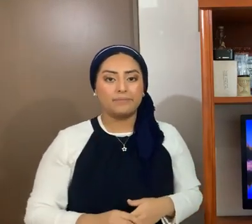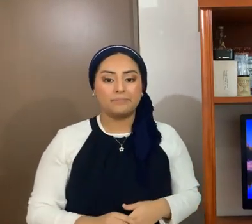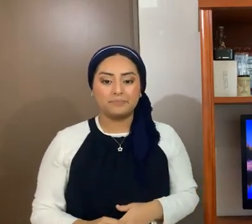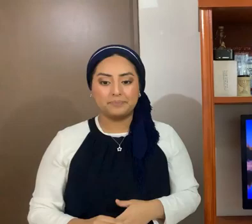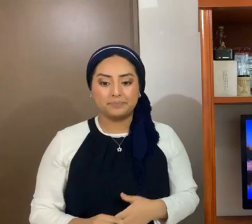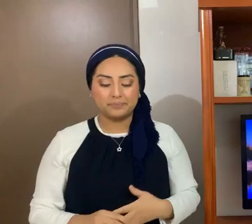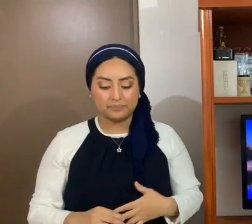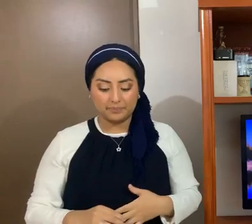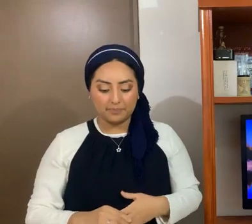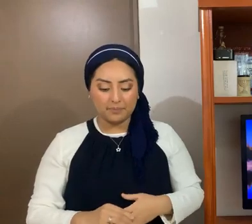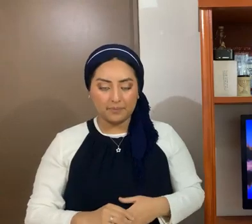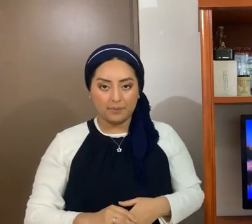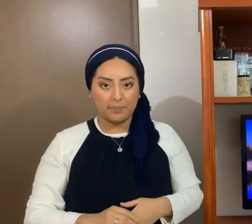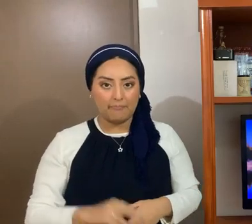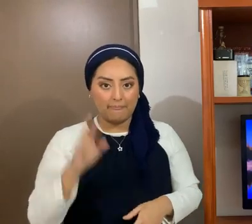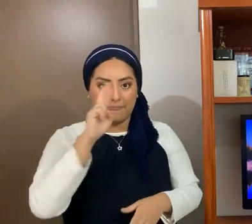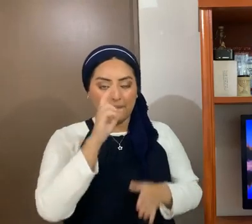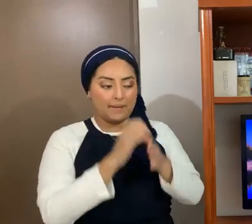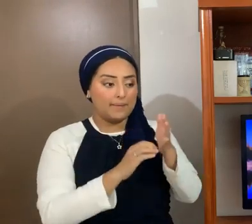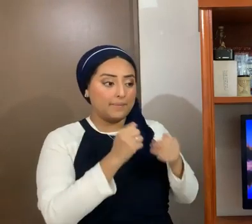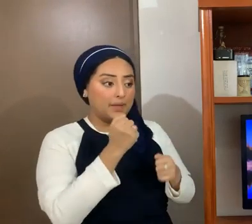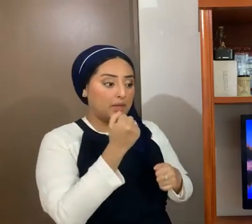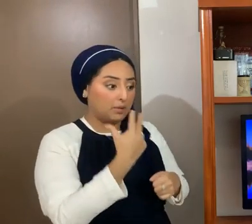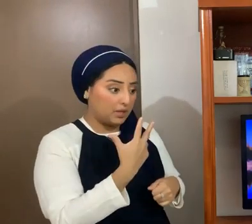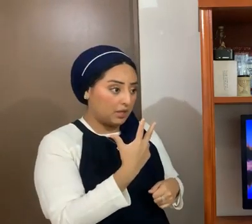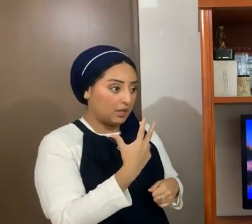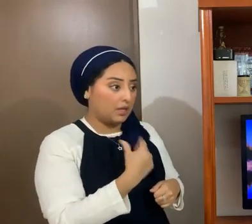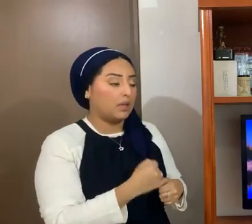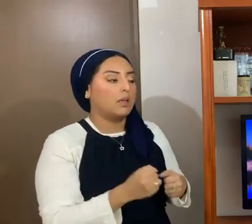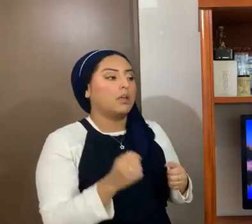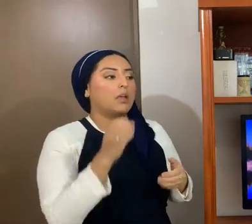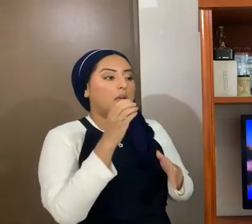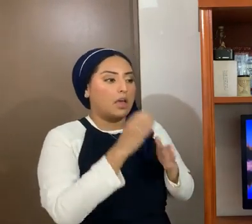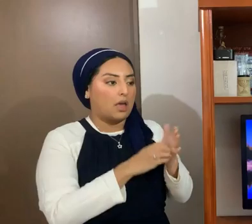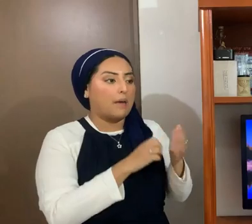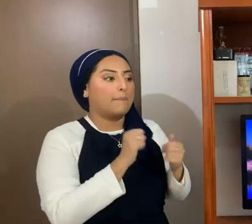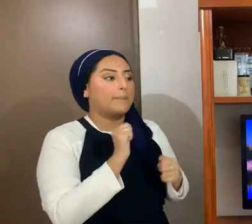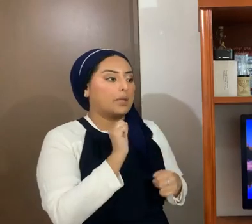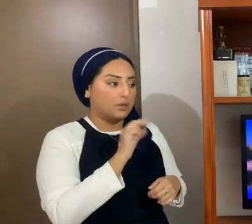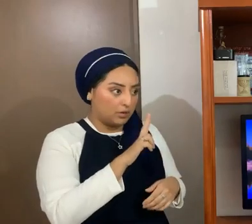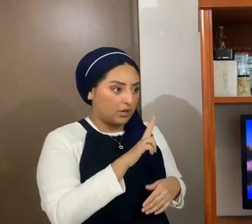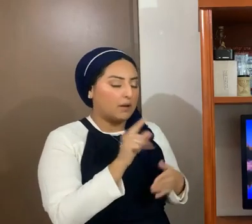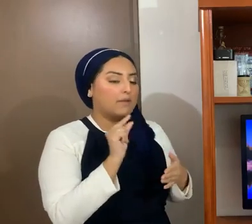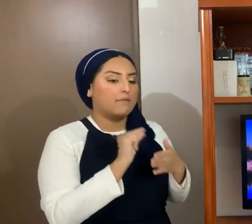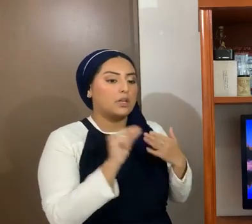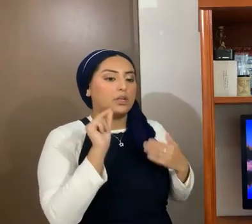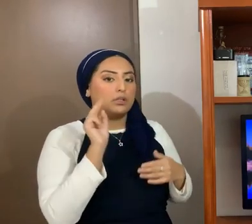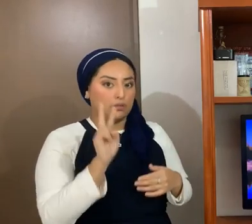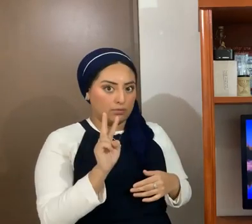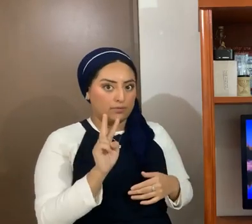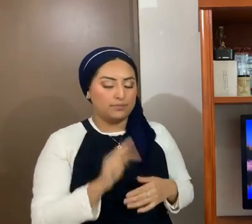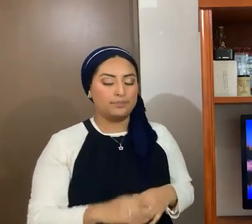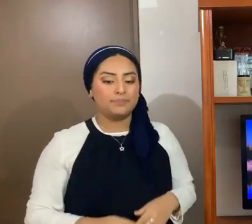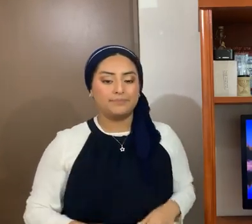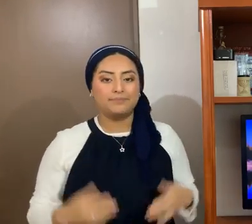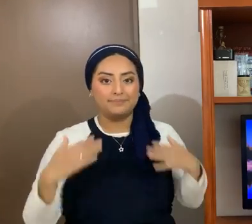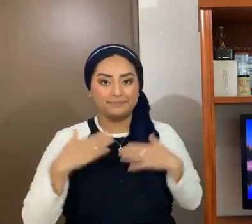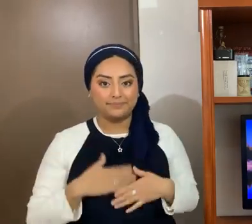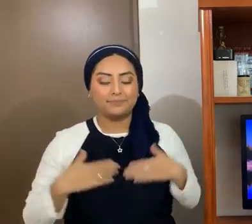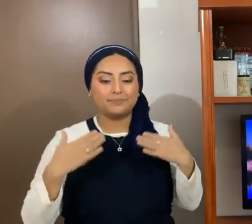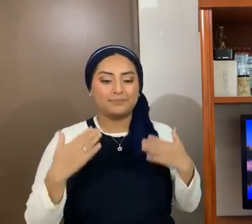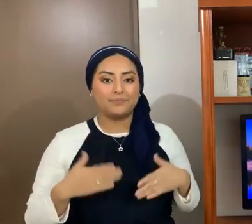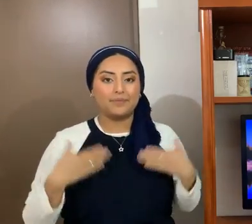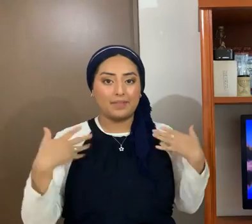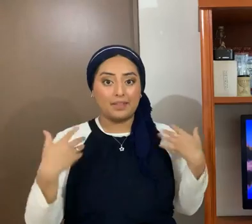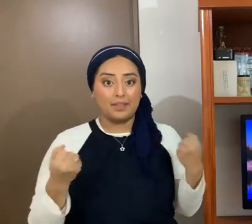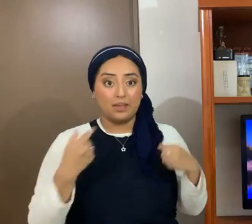para allá, vamos a Apocalipsis 3, en el capítulo 3, verso 12. Vamos, con gozo y con ánimo.